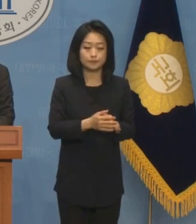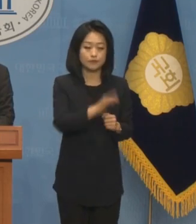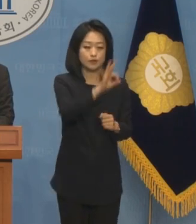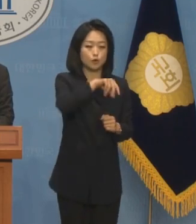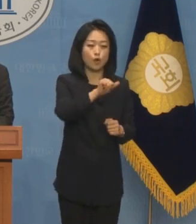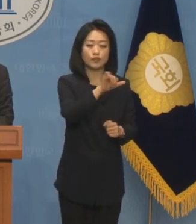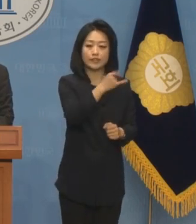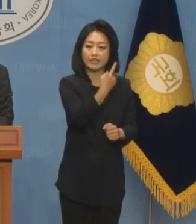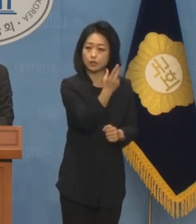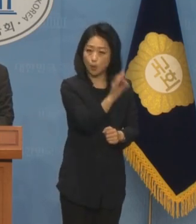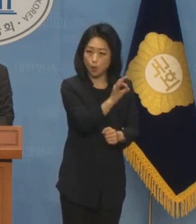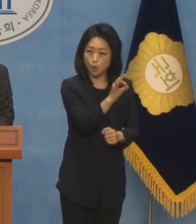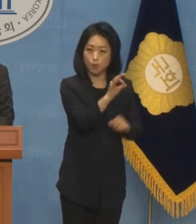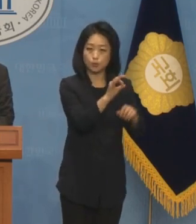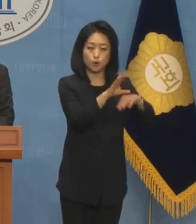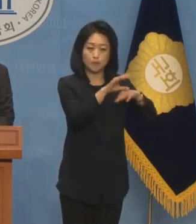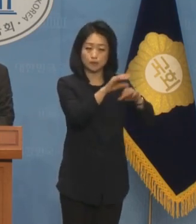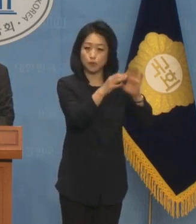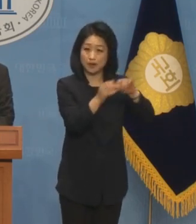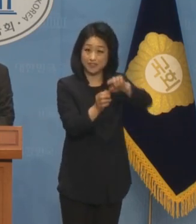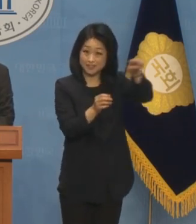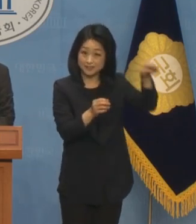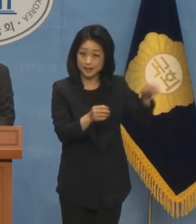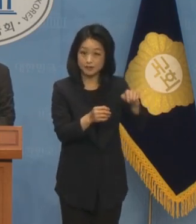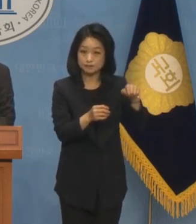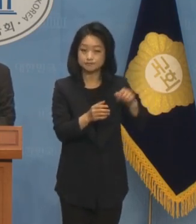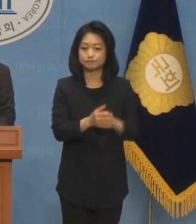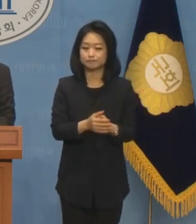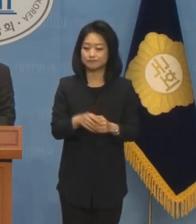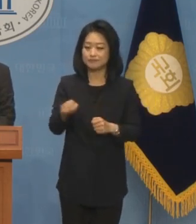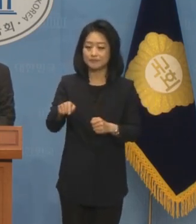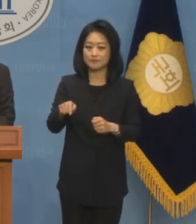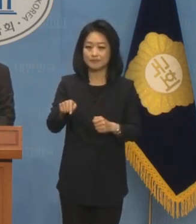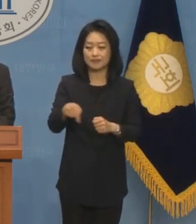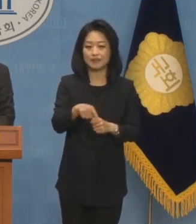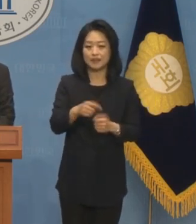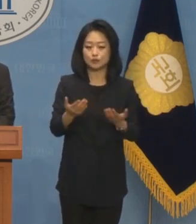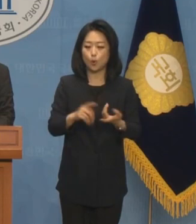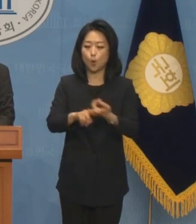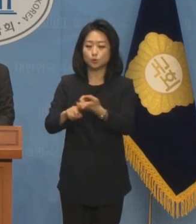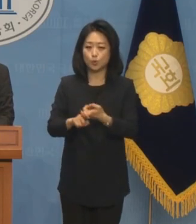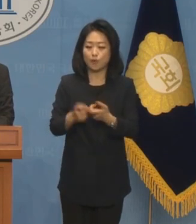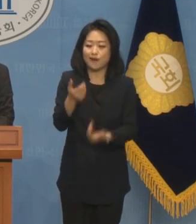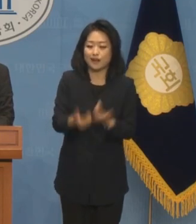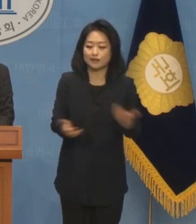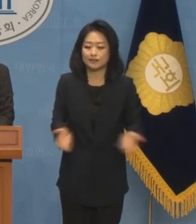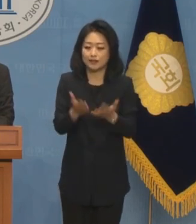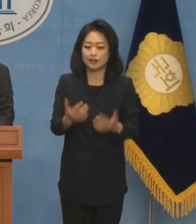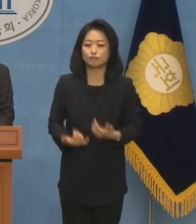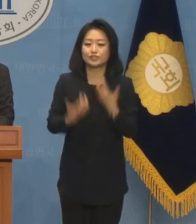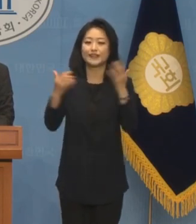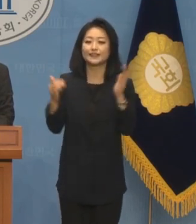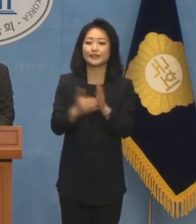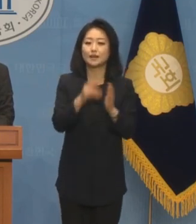열사의 분신을 방조했다는 의혹을 뿌렸습니다 참으로 지독한 사람들입니다